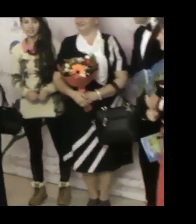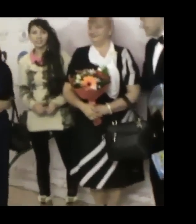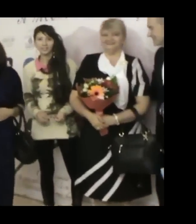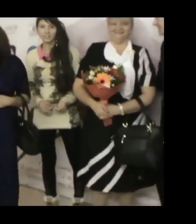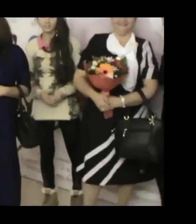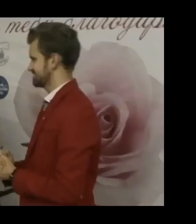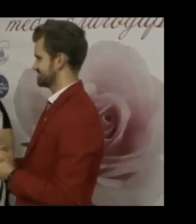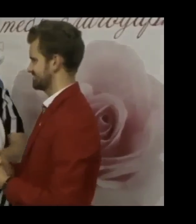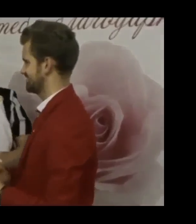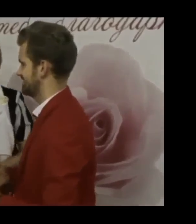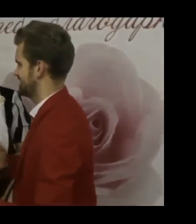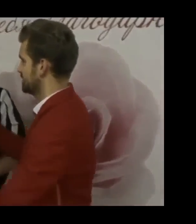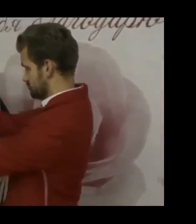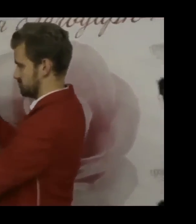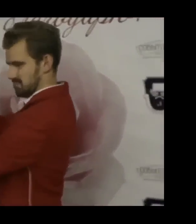приехали.